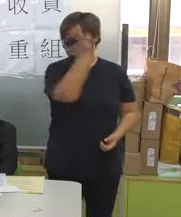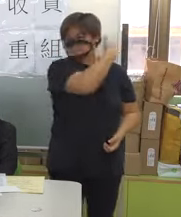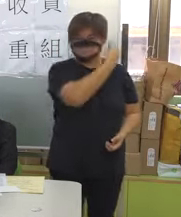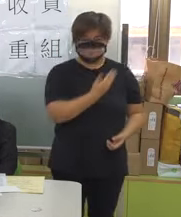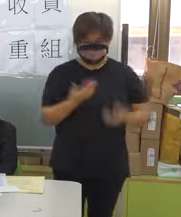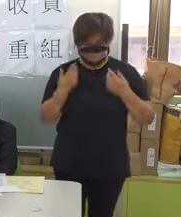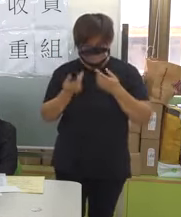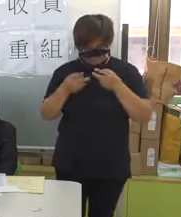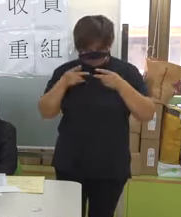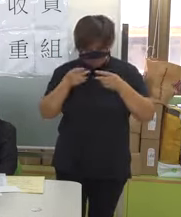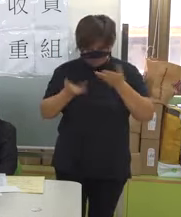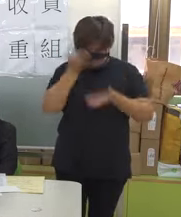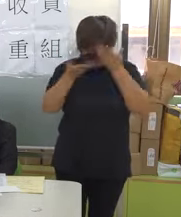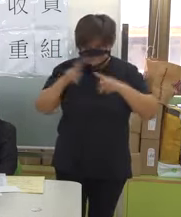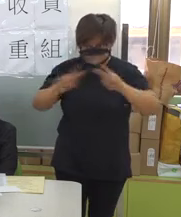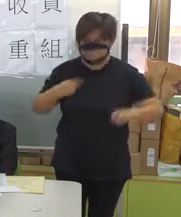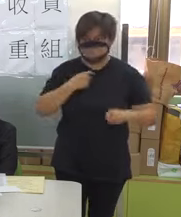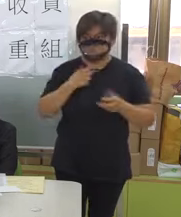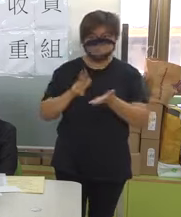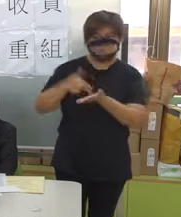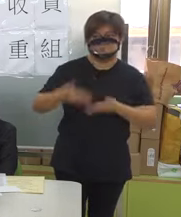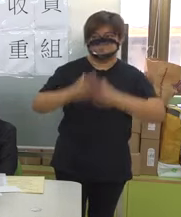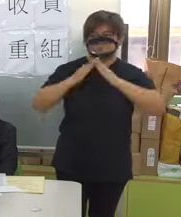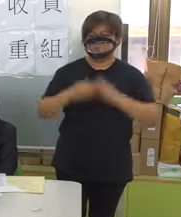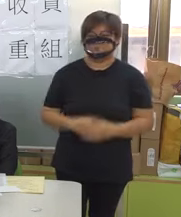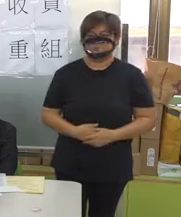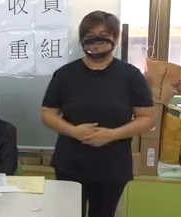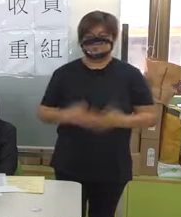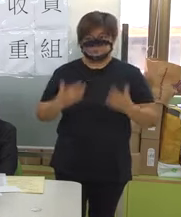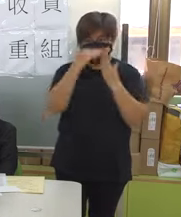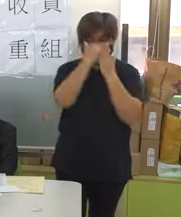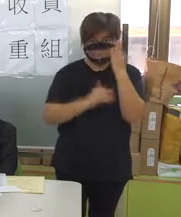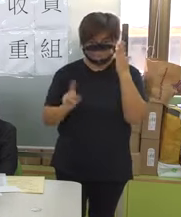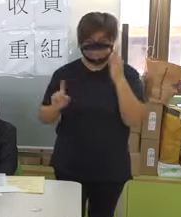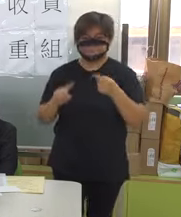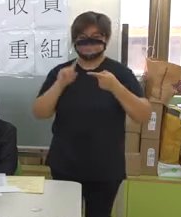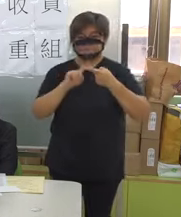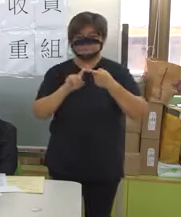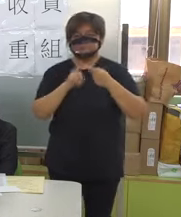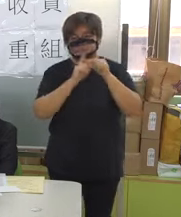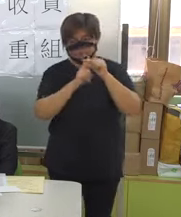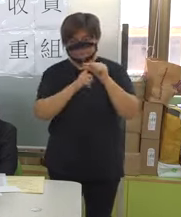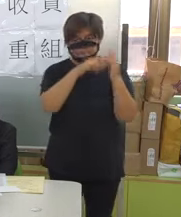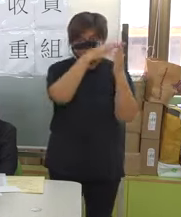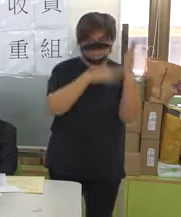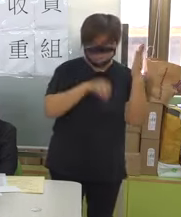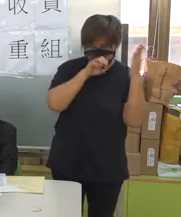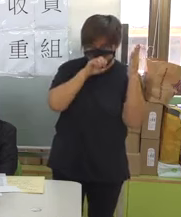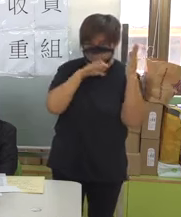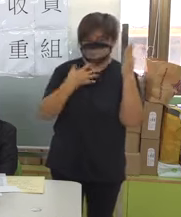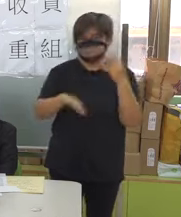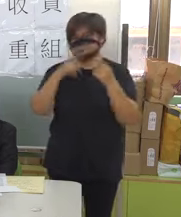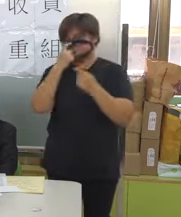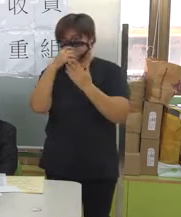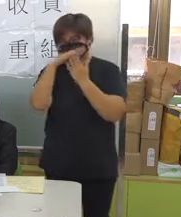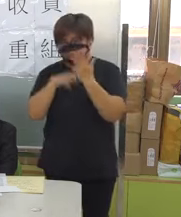日會有我哋嘅中英文發言人，跟住之後會係我哋嘅問答環節。首先，我哋再一次感謝基進報道我哋提供手語傳譯員。